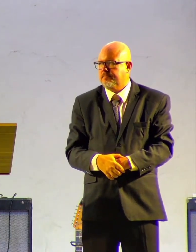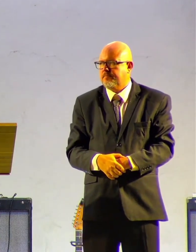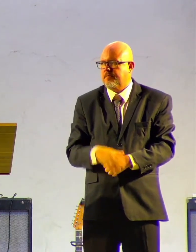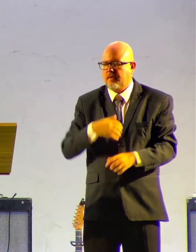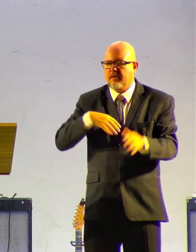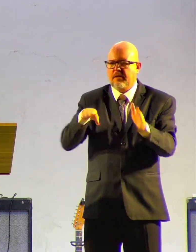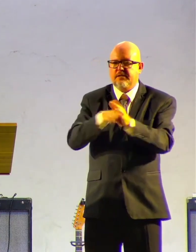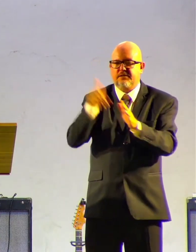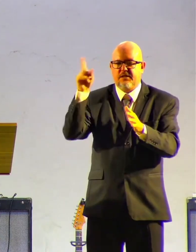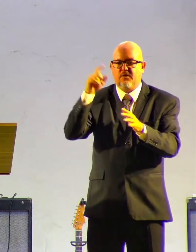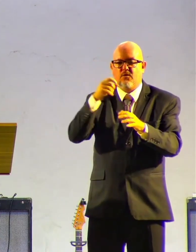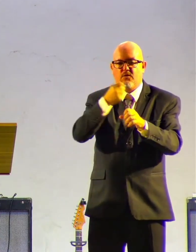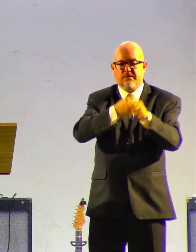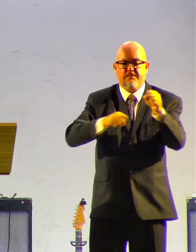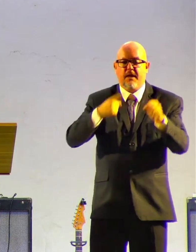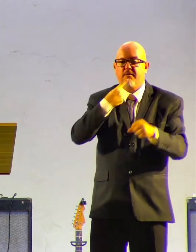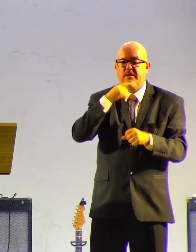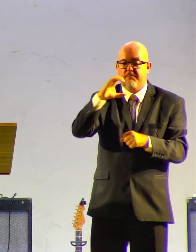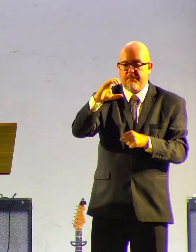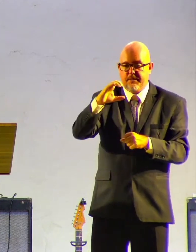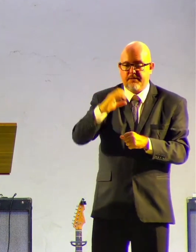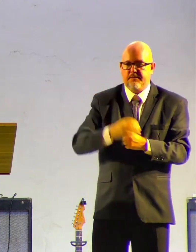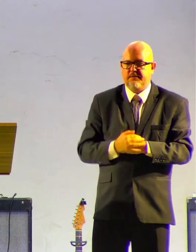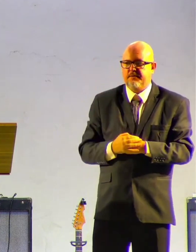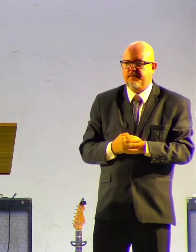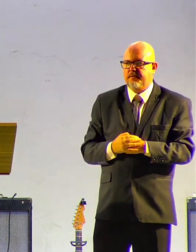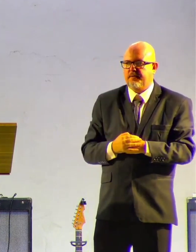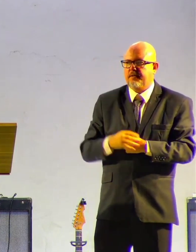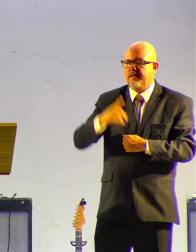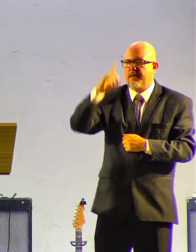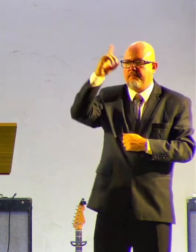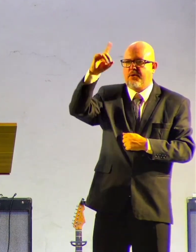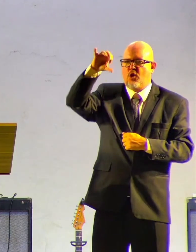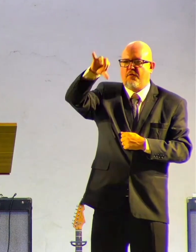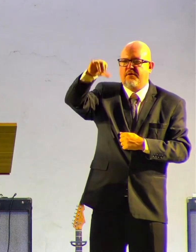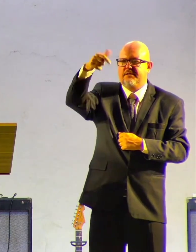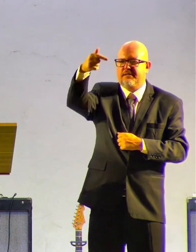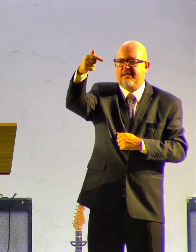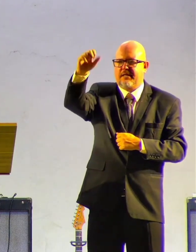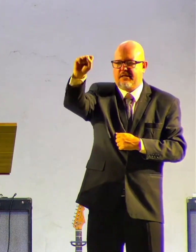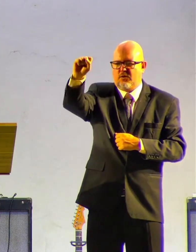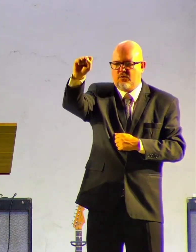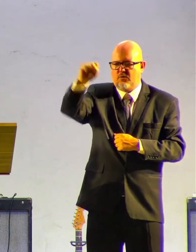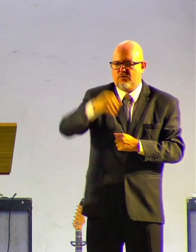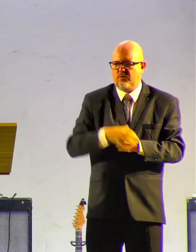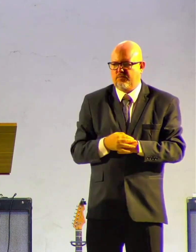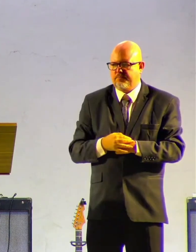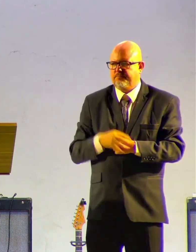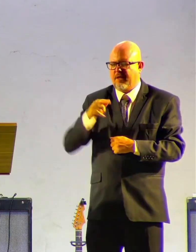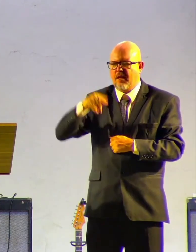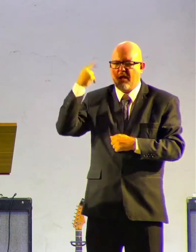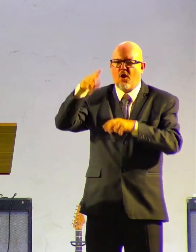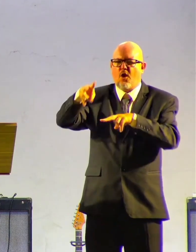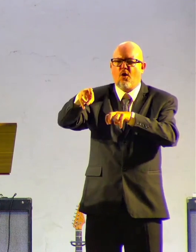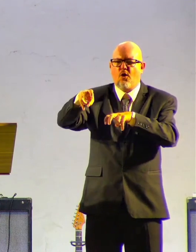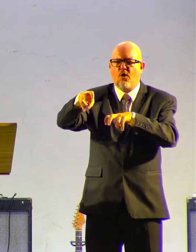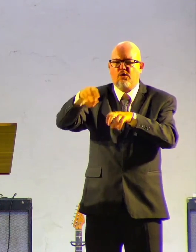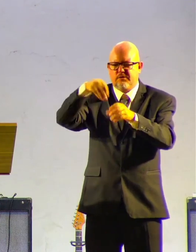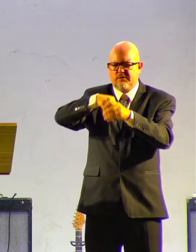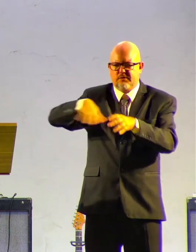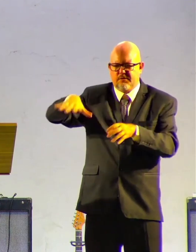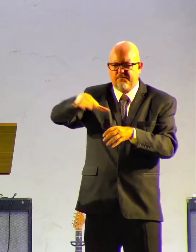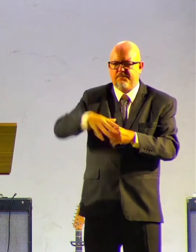Eu cheguei no seminário de Campinas em 1978. Fui criado na roça, na